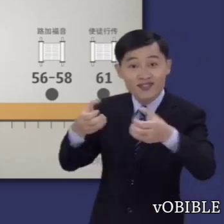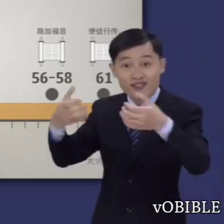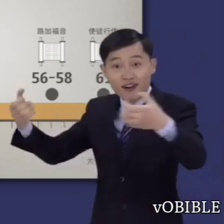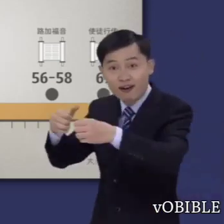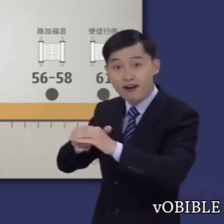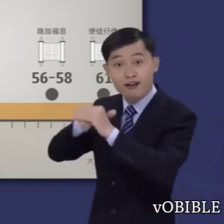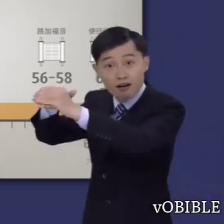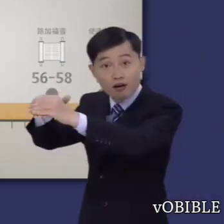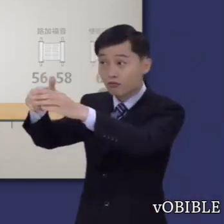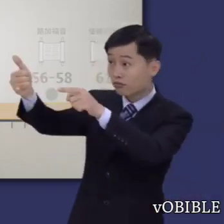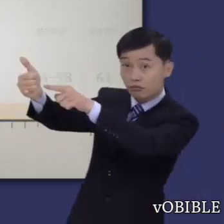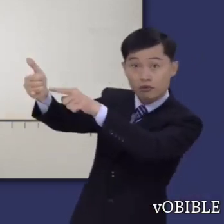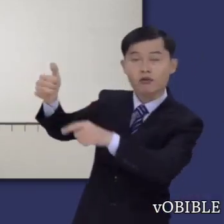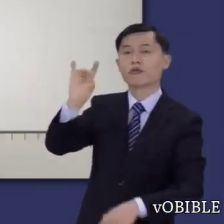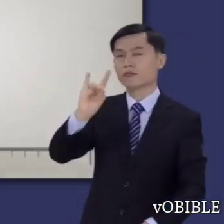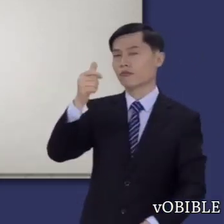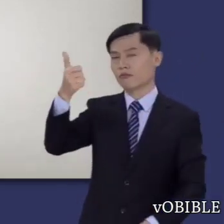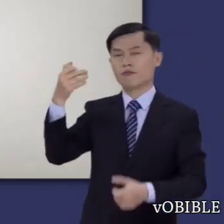的。